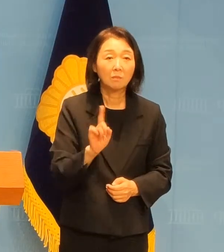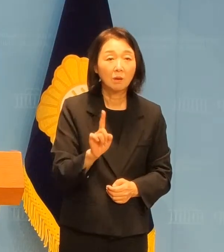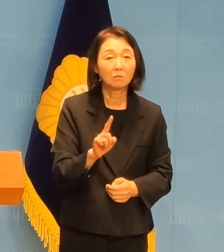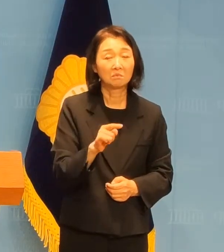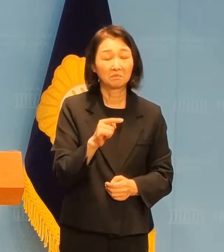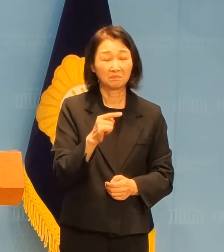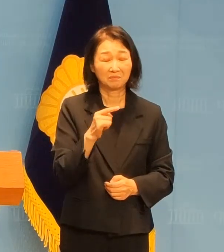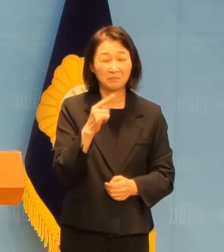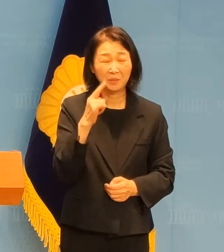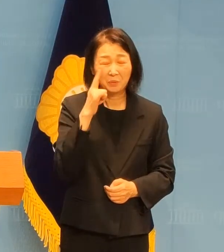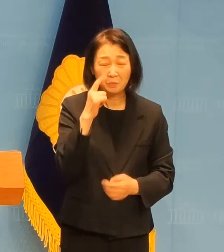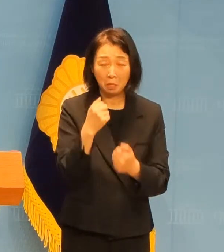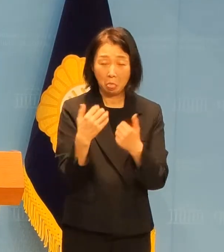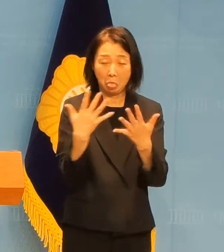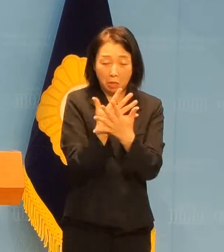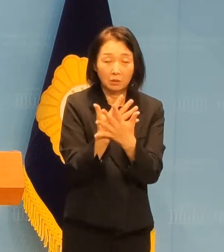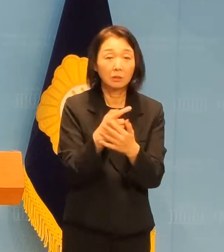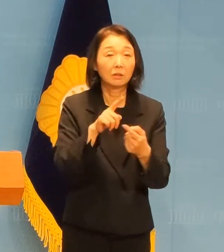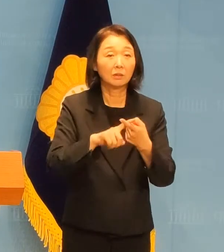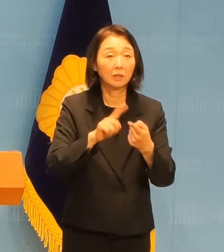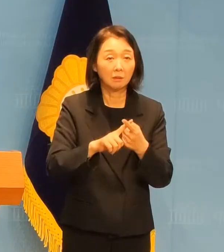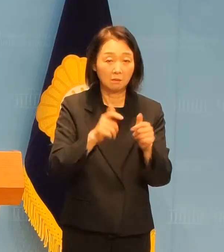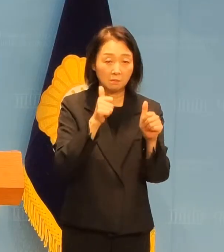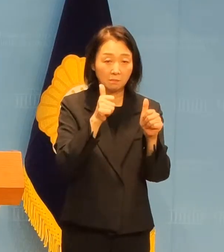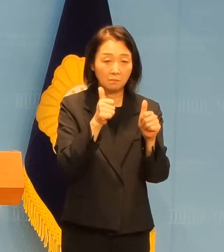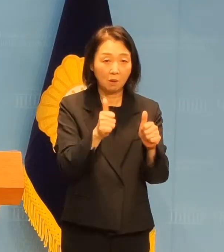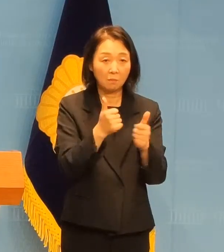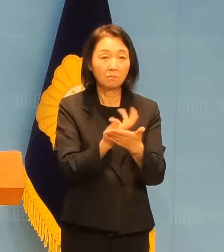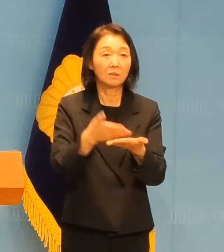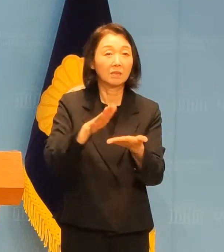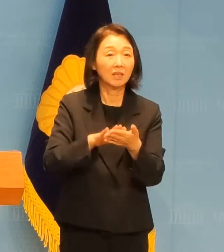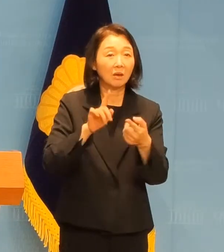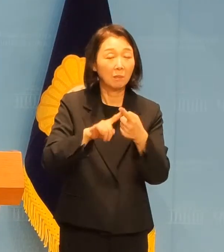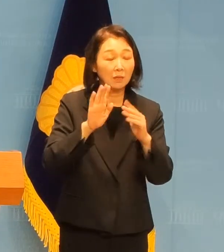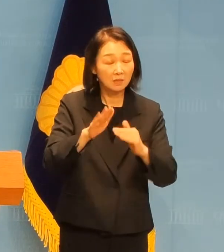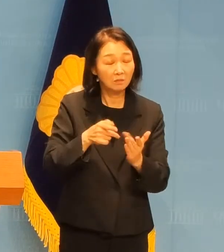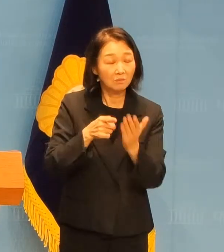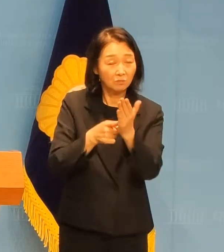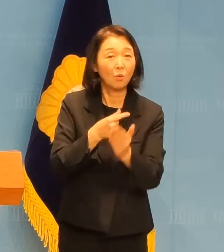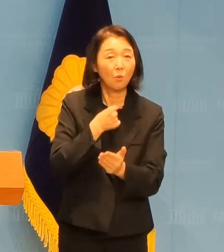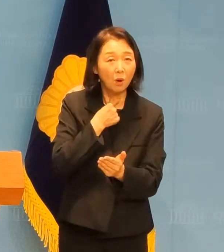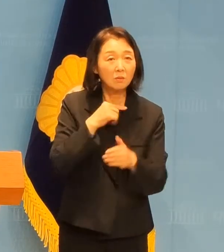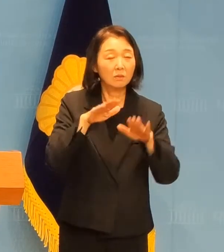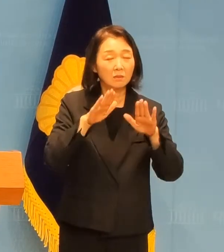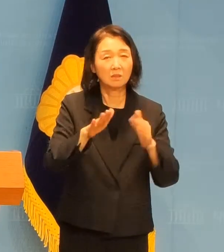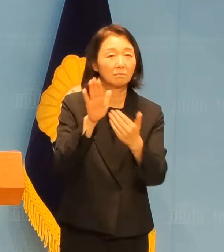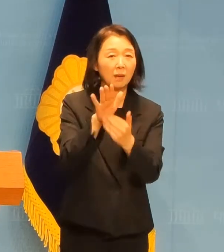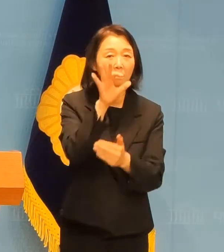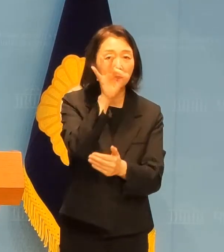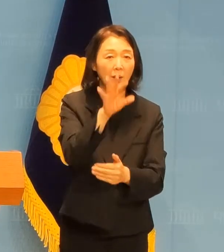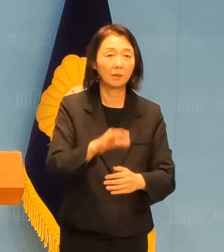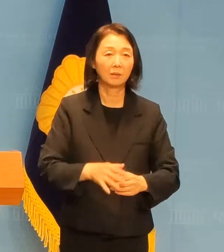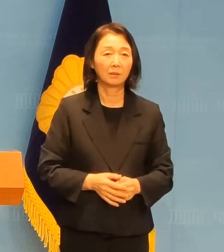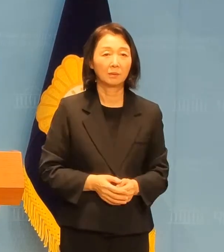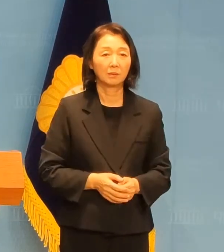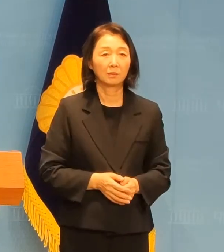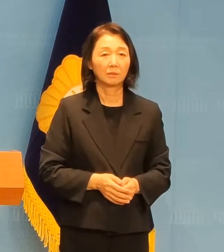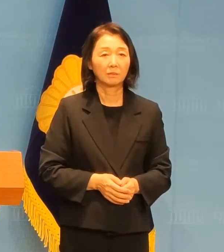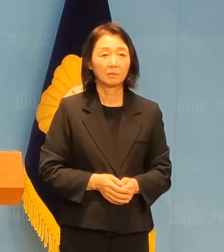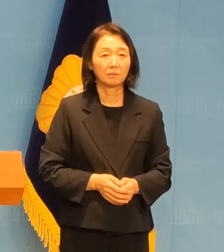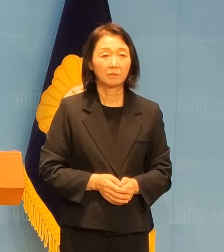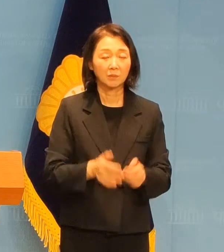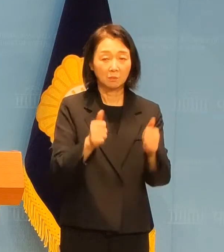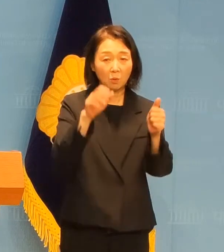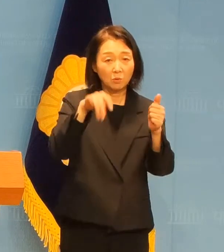가리고 아웅식 조치로도 사법개혁이라는 거대한 시대적 요구는 절대로 막을 수가 없습니다.